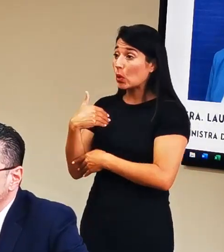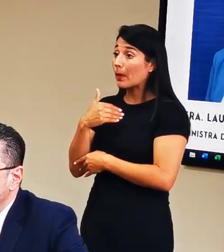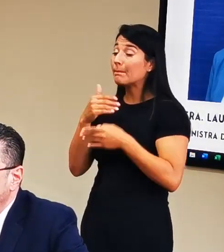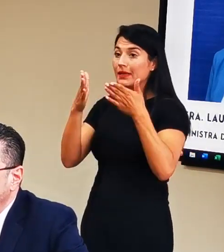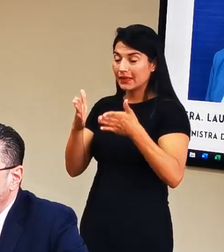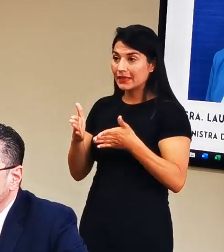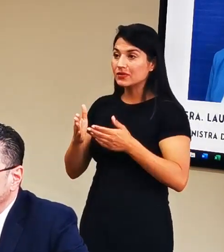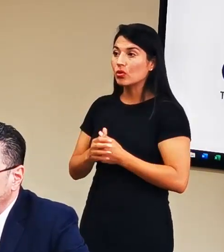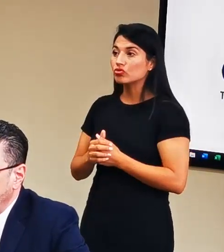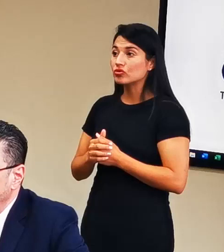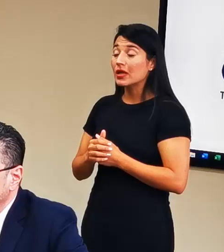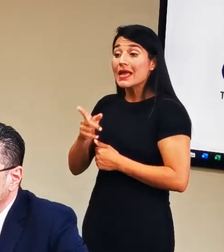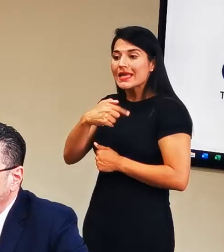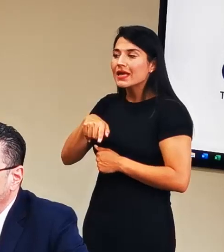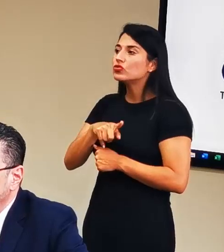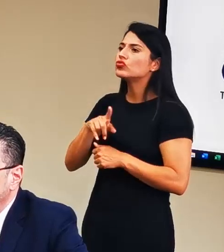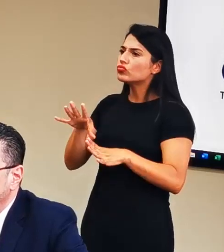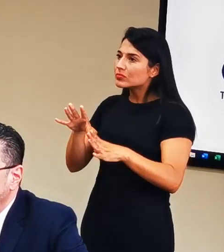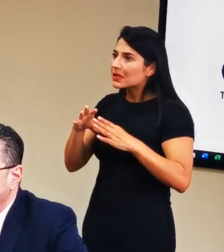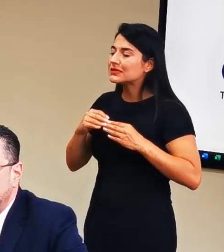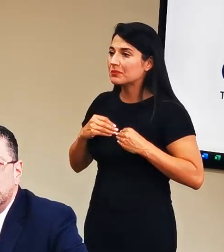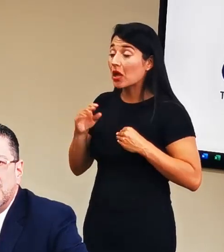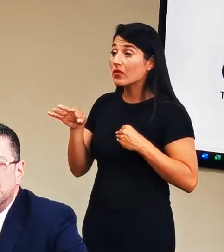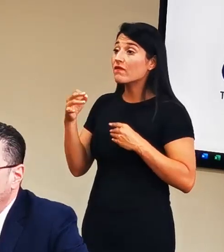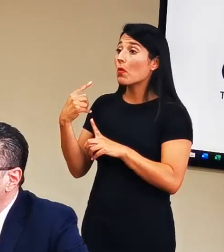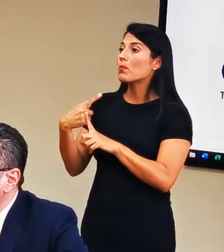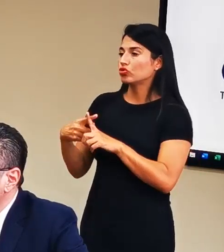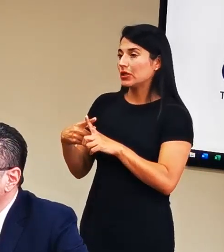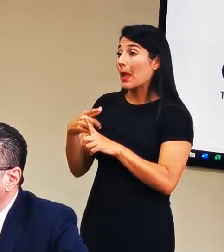que hayan llamado, que hayan contestado